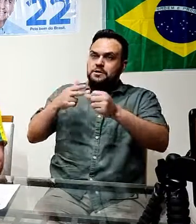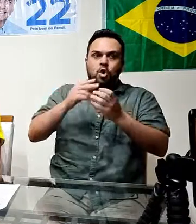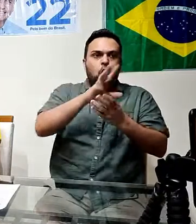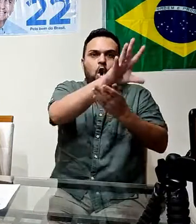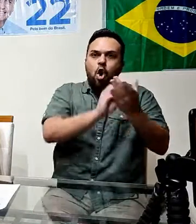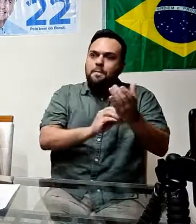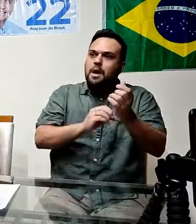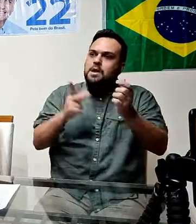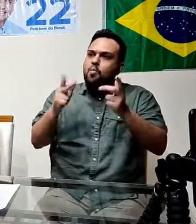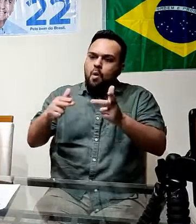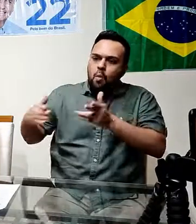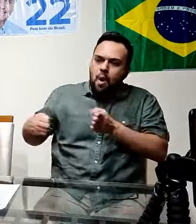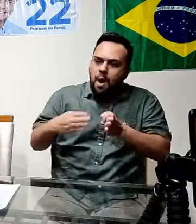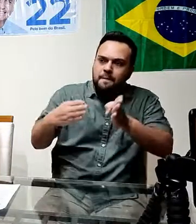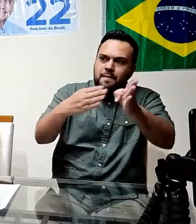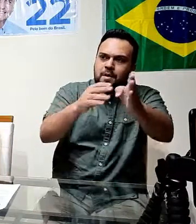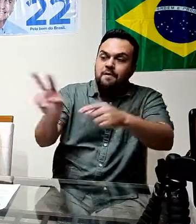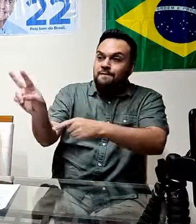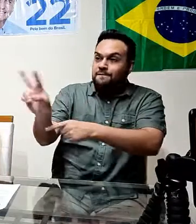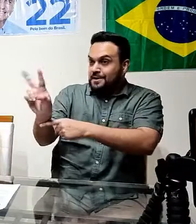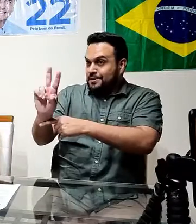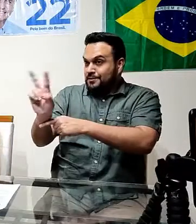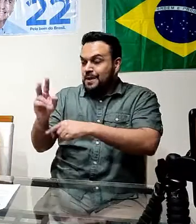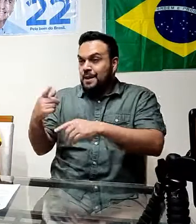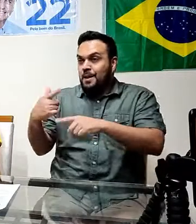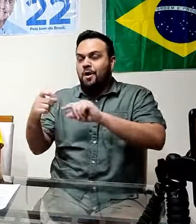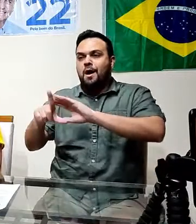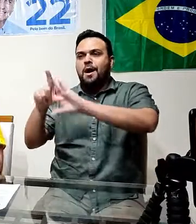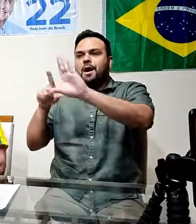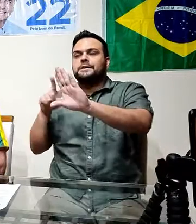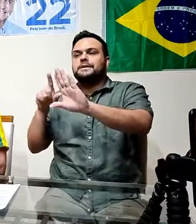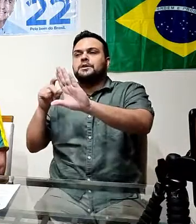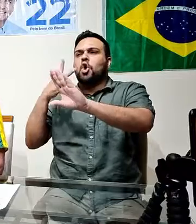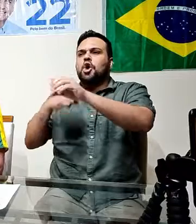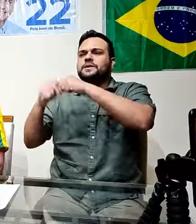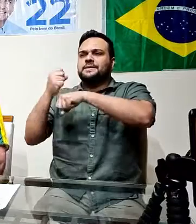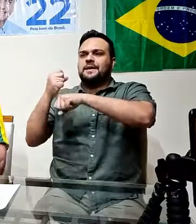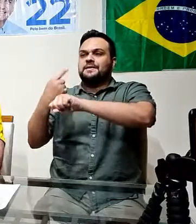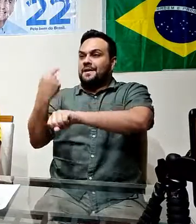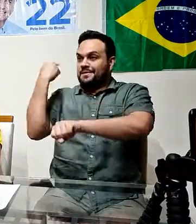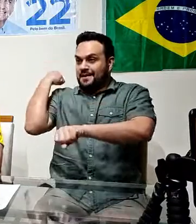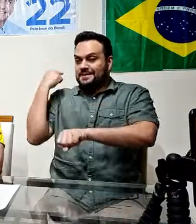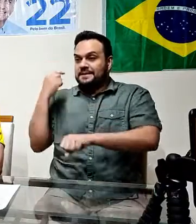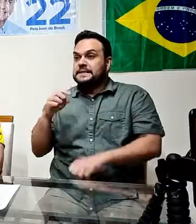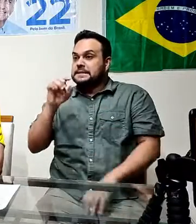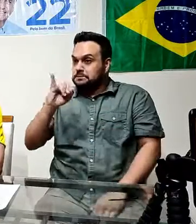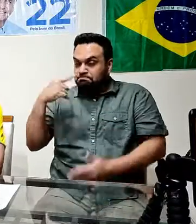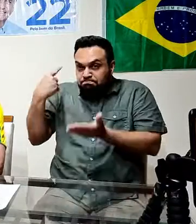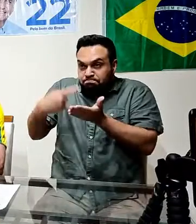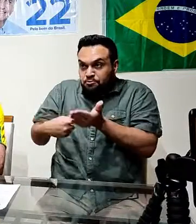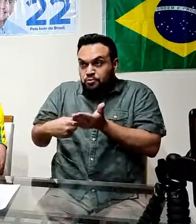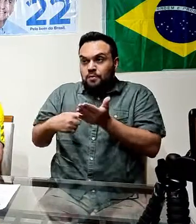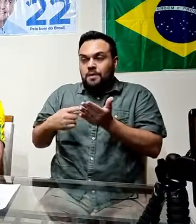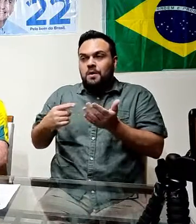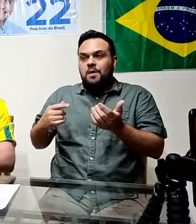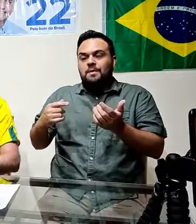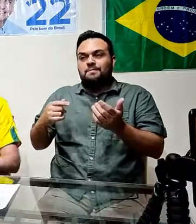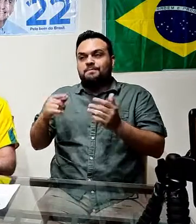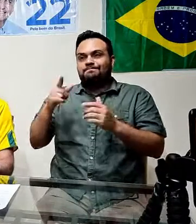as primárias, né, de 2 anos atrás, mais ou menos, se confirmassem. Se